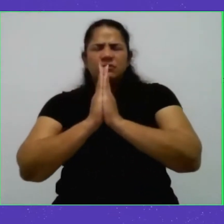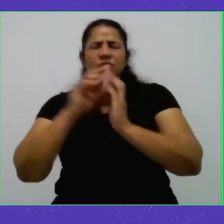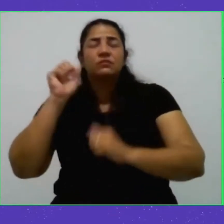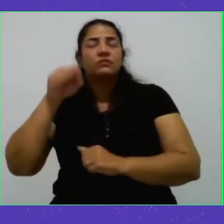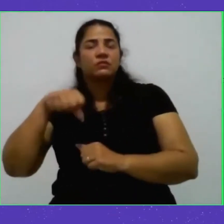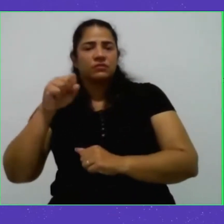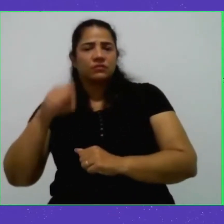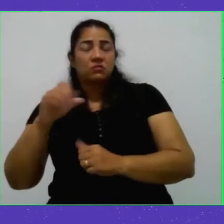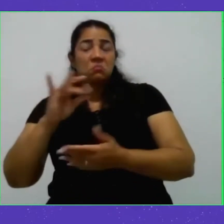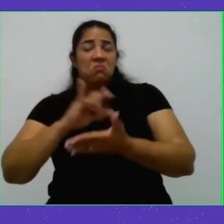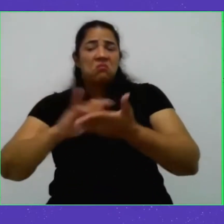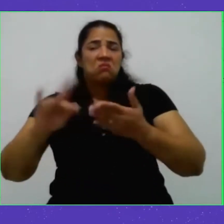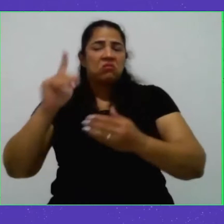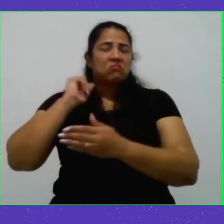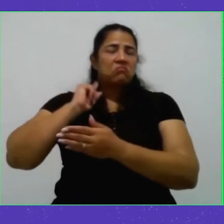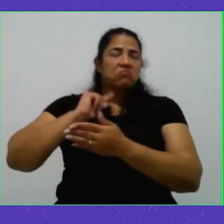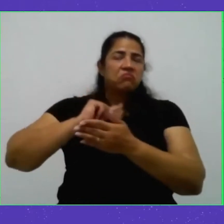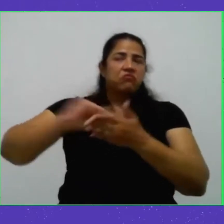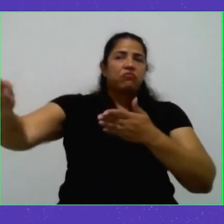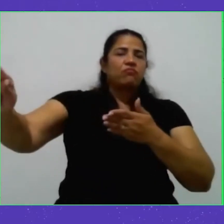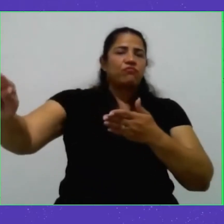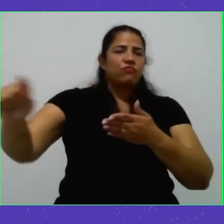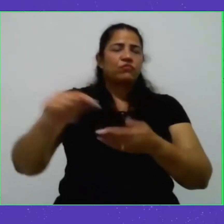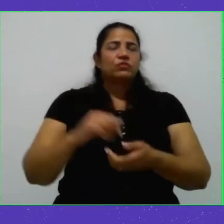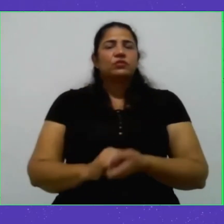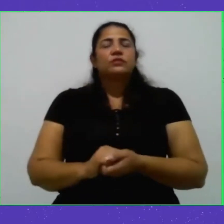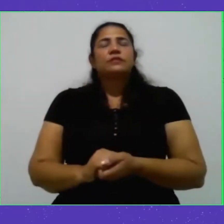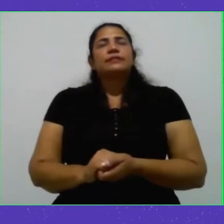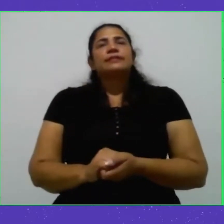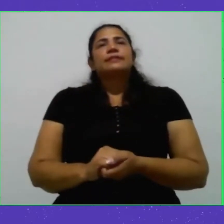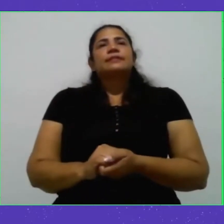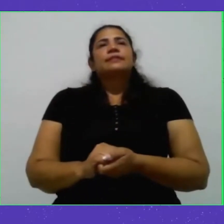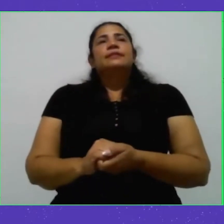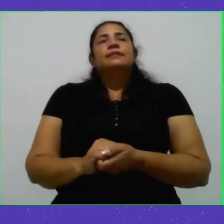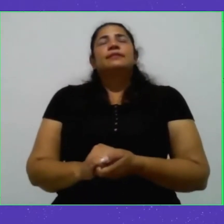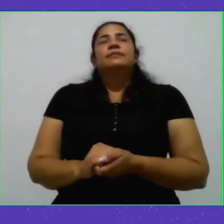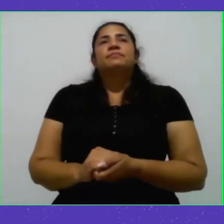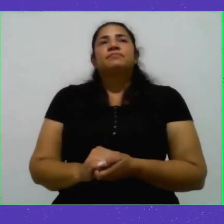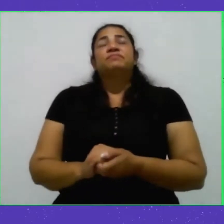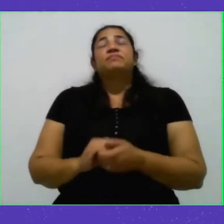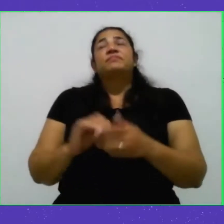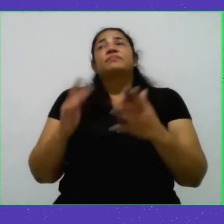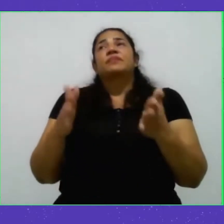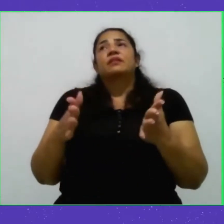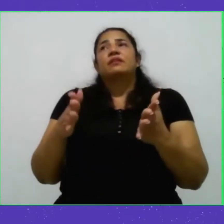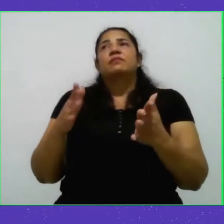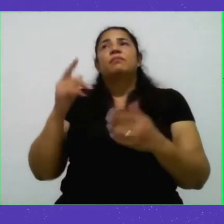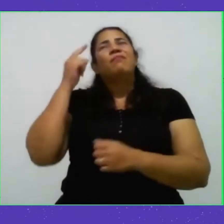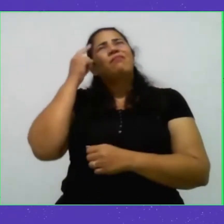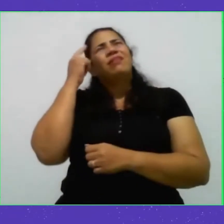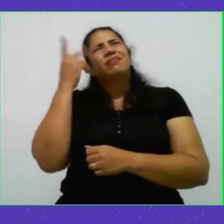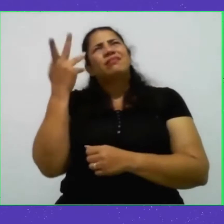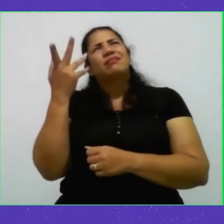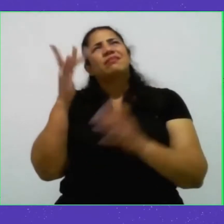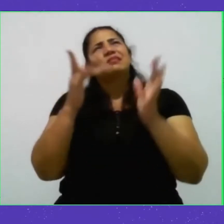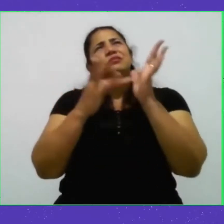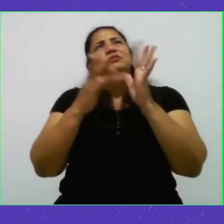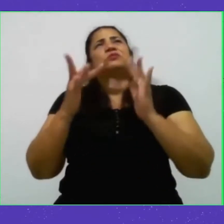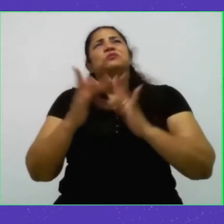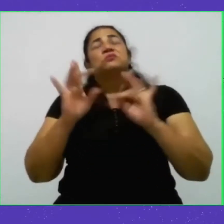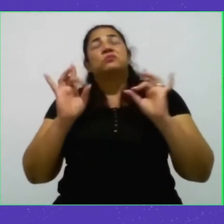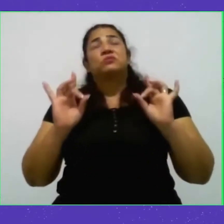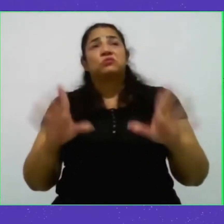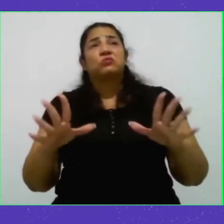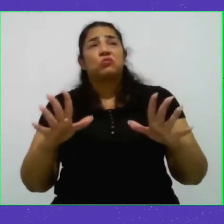delas. Não adiantava nada o Senhor curar esse paralítico e ele continuar nos pecados dele. Ele ia